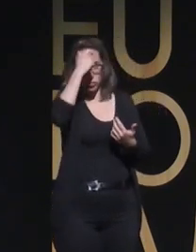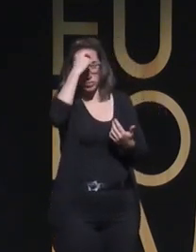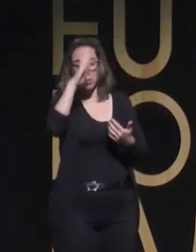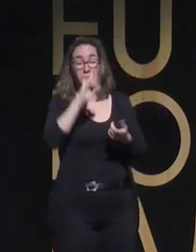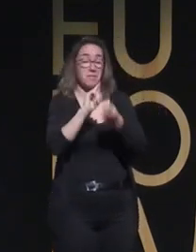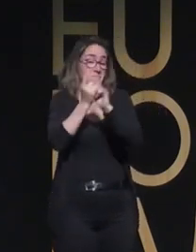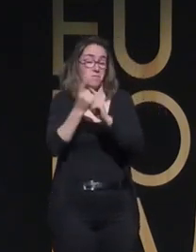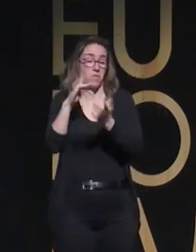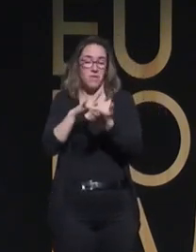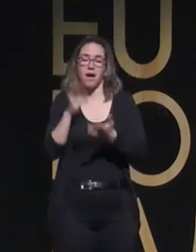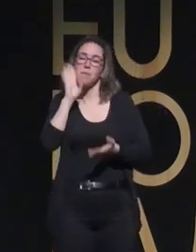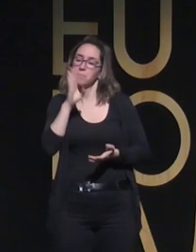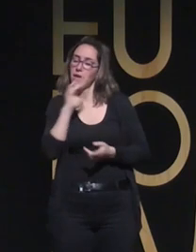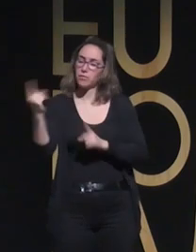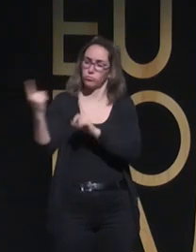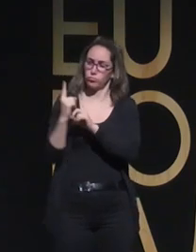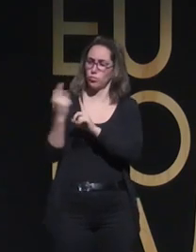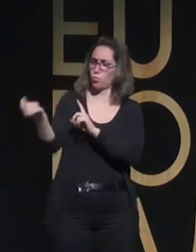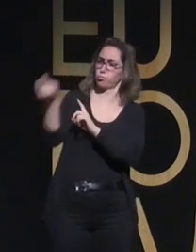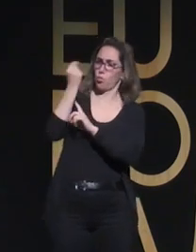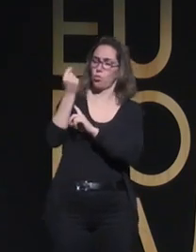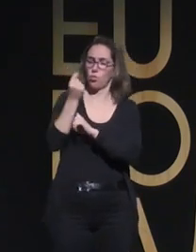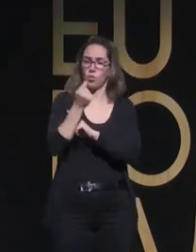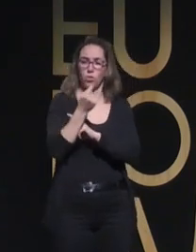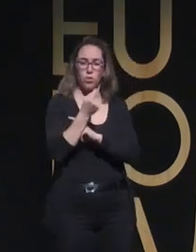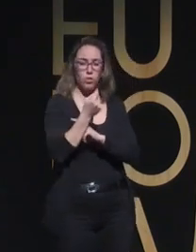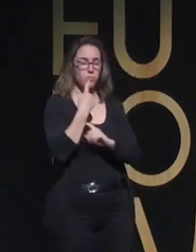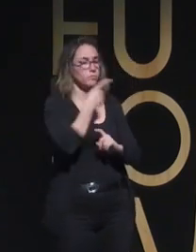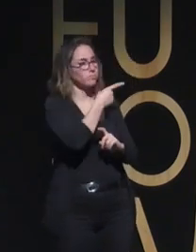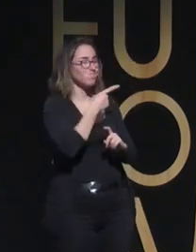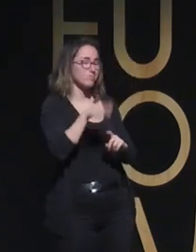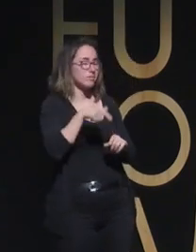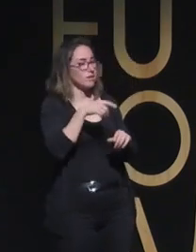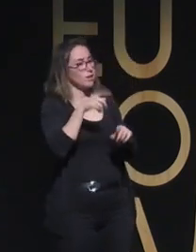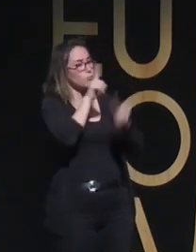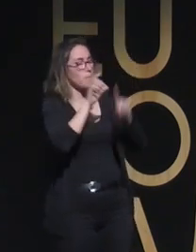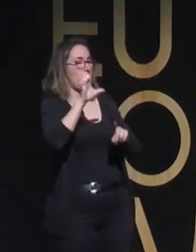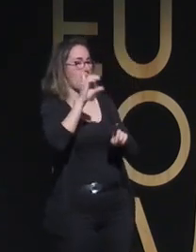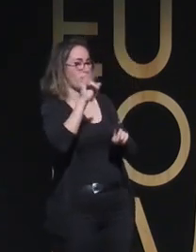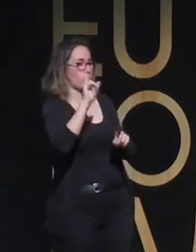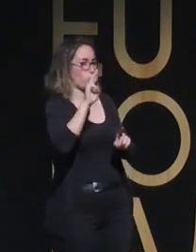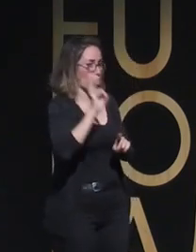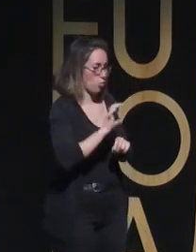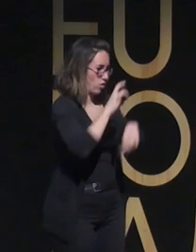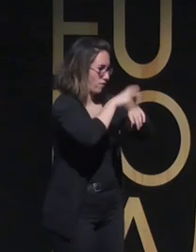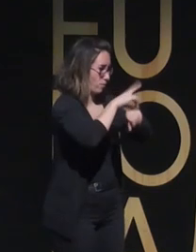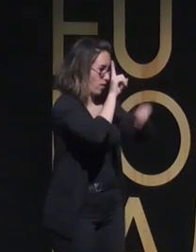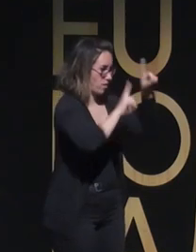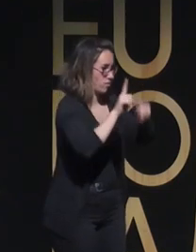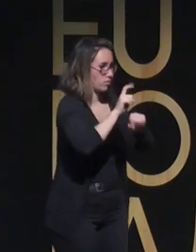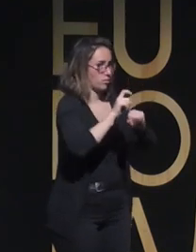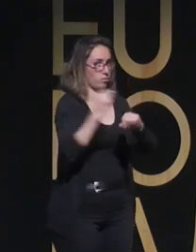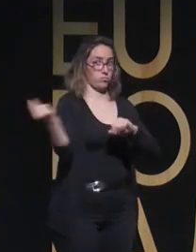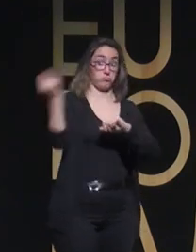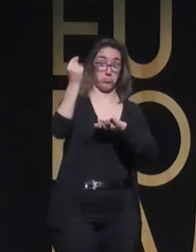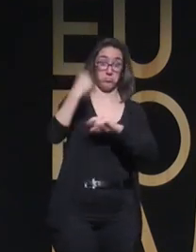diciéndome que, pero me lo respetó así, vengo, es que mi hijo tiene complejo de Edipo. Y le digo, tú diagnosticado, ¿no, señora? Sí, sí, tiene complejo de Edipo y